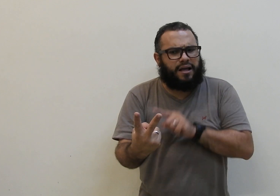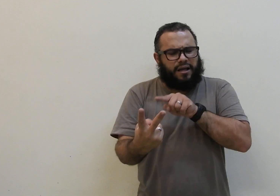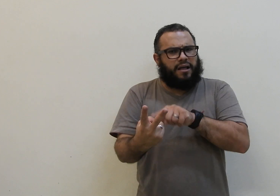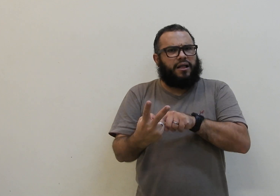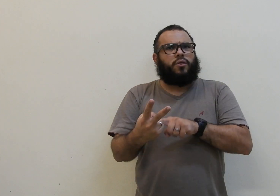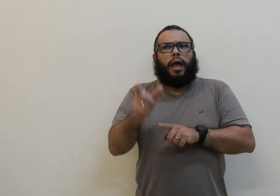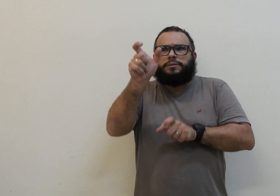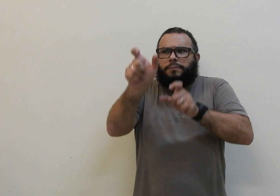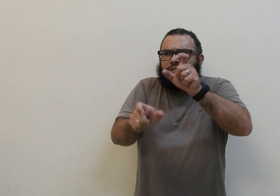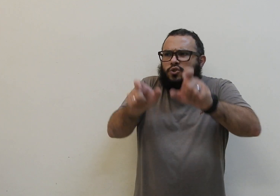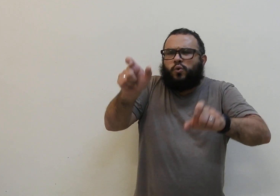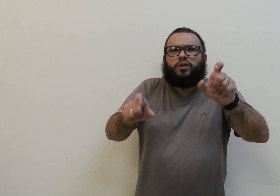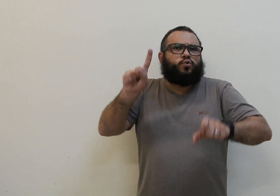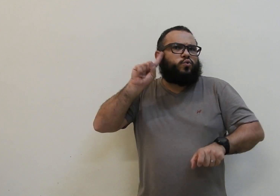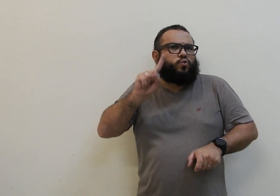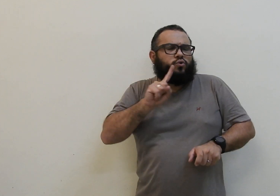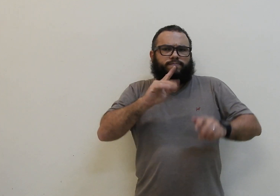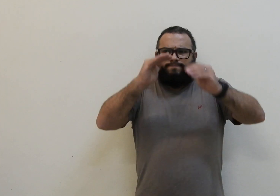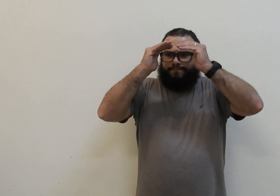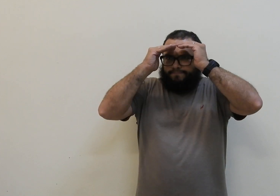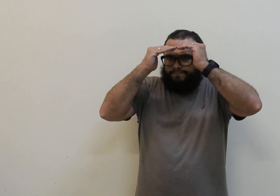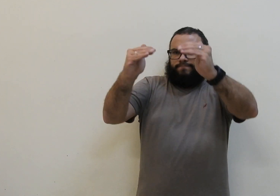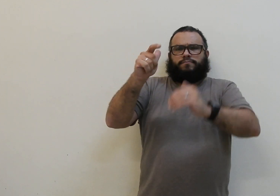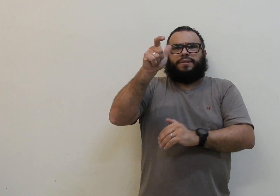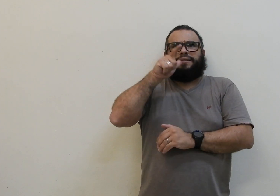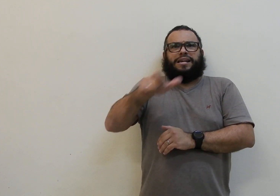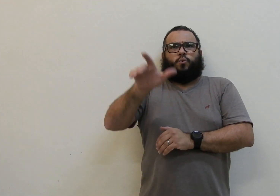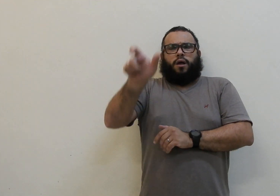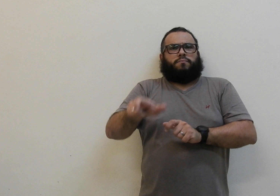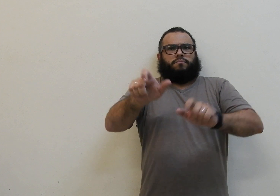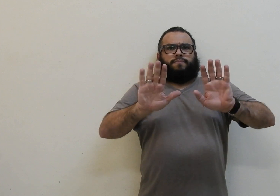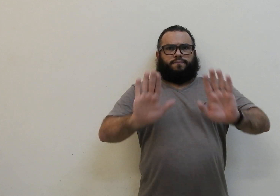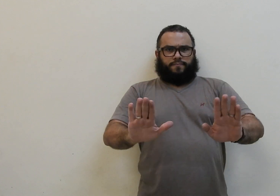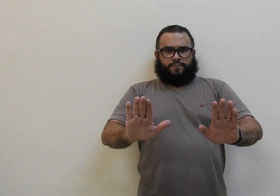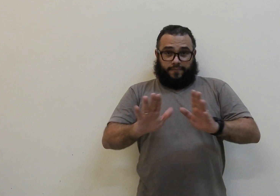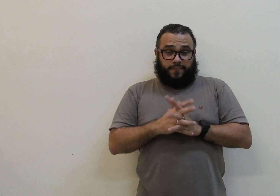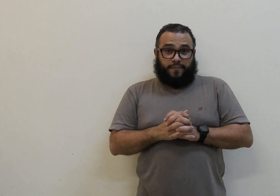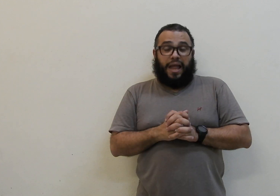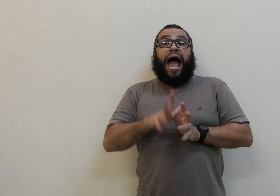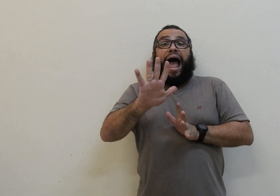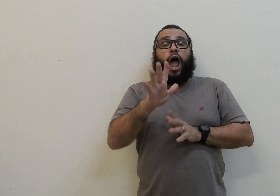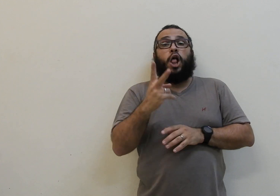no material de vocês. Então, ela é uma lei reconhecida como a língua da comunidade